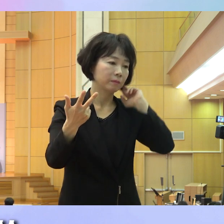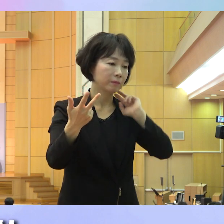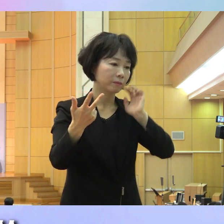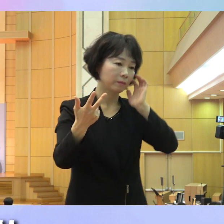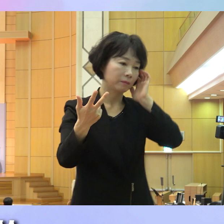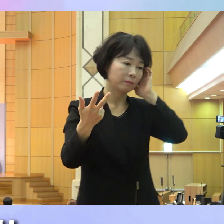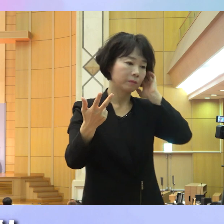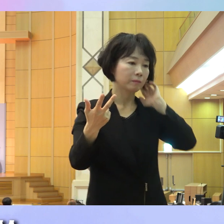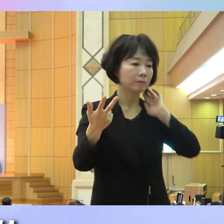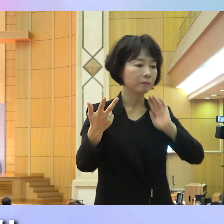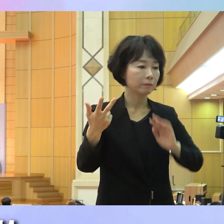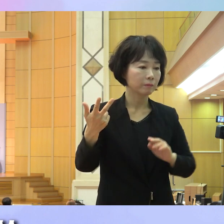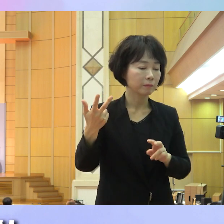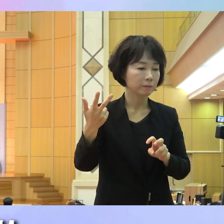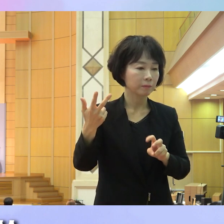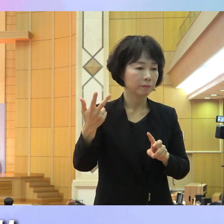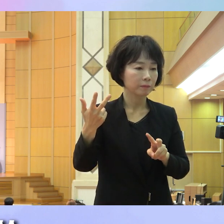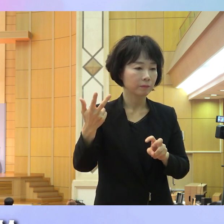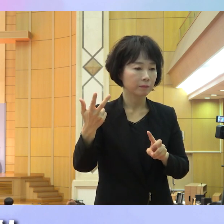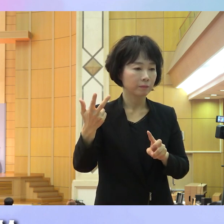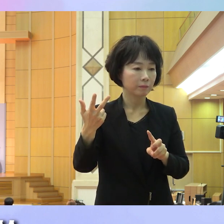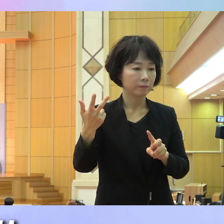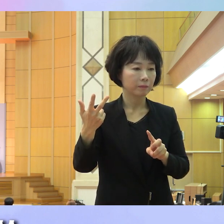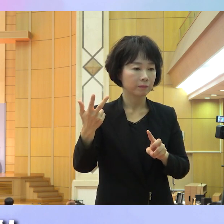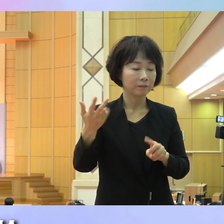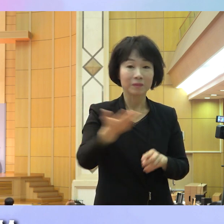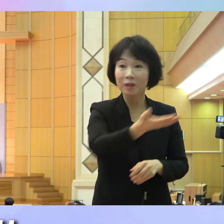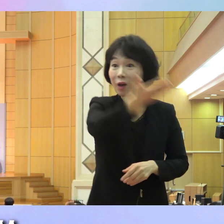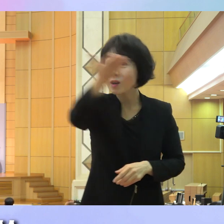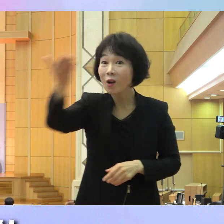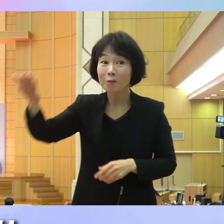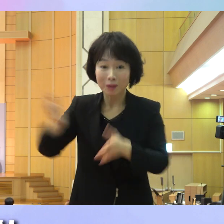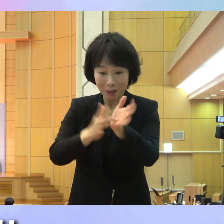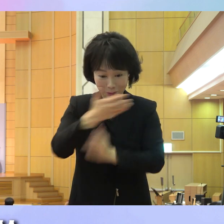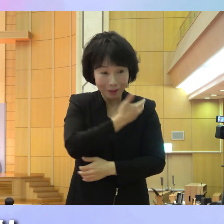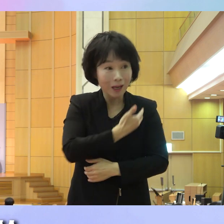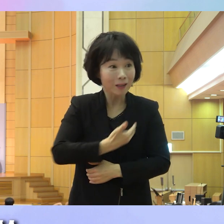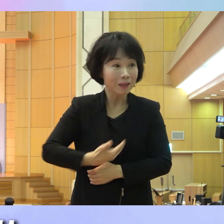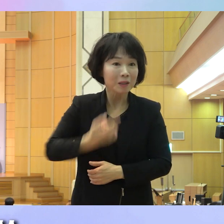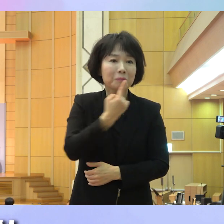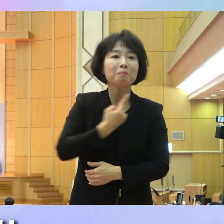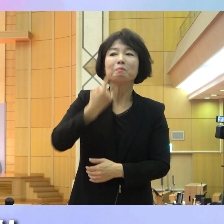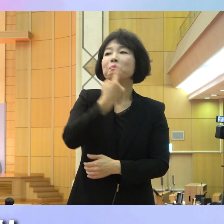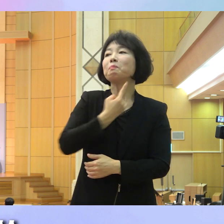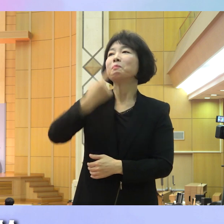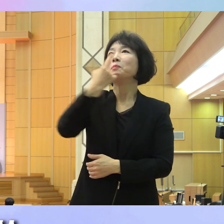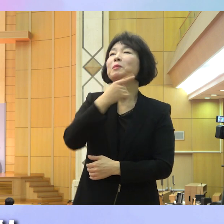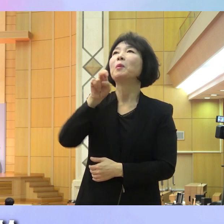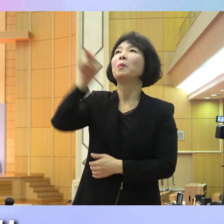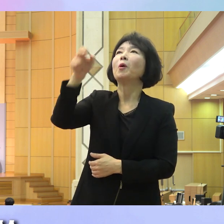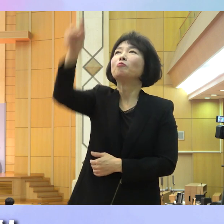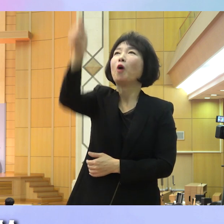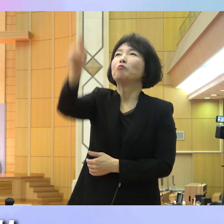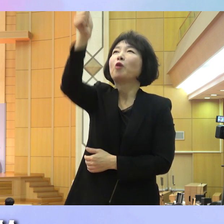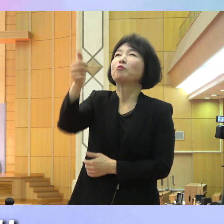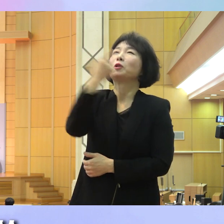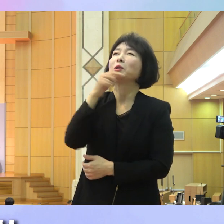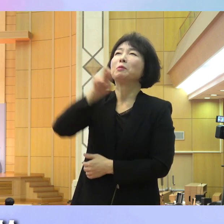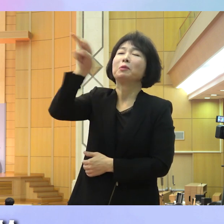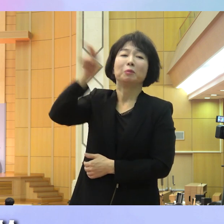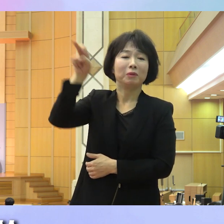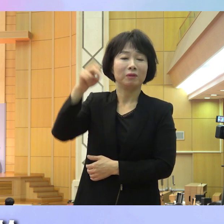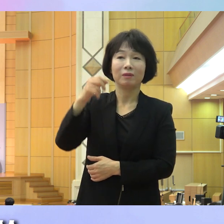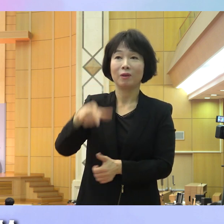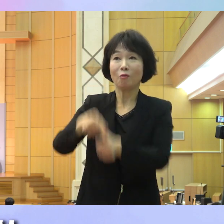그랬잖아요. 너희가 예수님 보고 주여 주여 주여 주여 주여 한다고 천국 가는 것이 아니라 다만 하늘에 계신 데 아버지